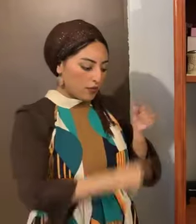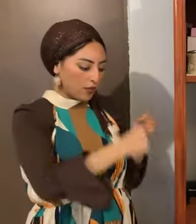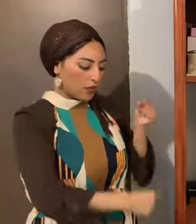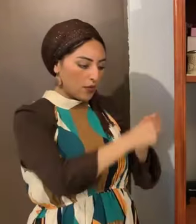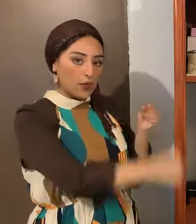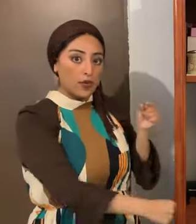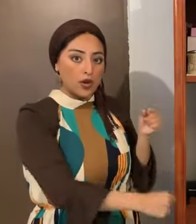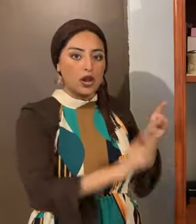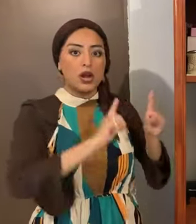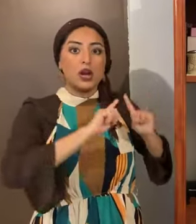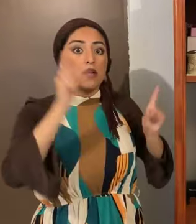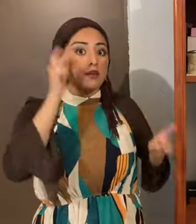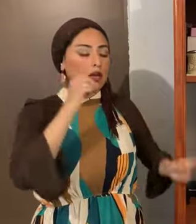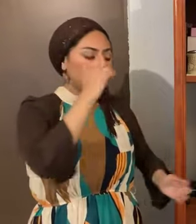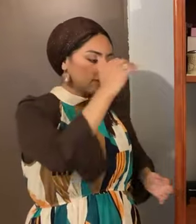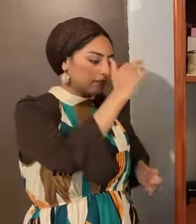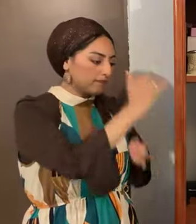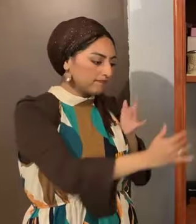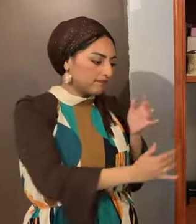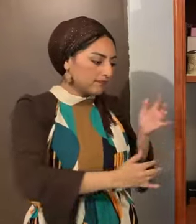como esto, amados Sahim.